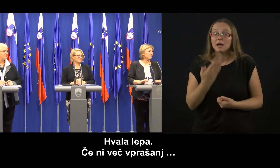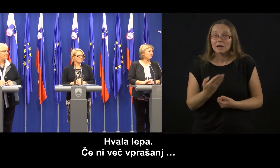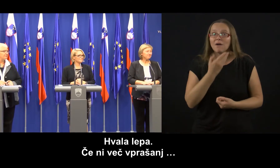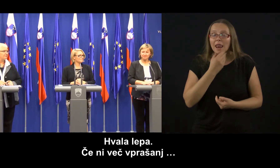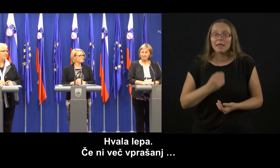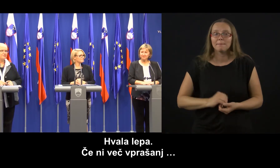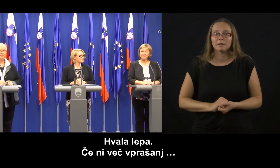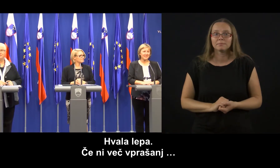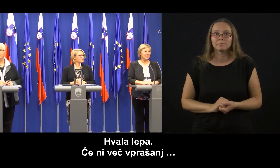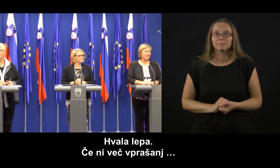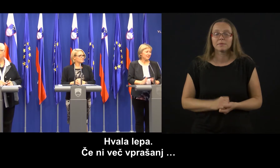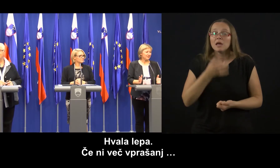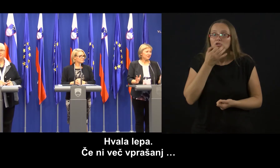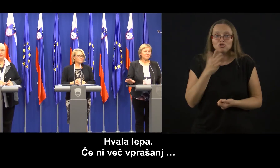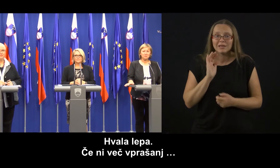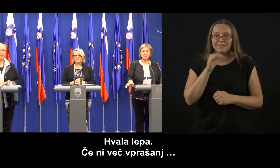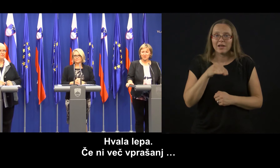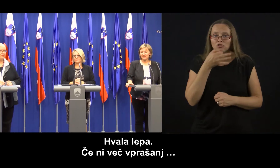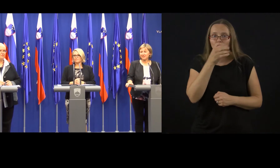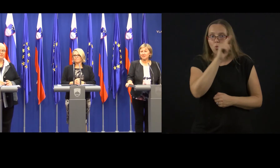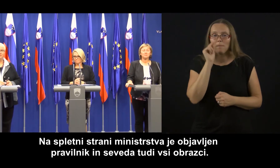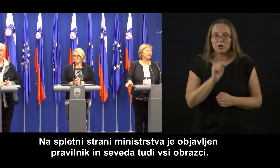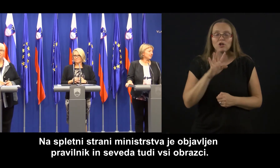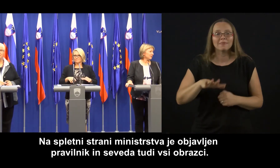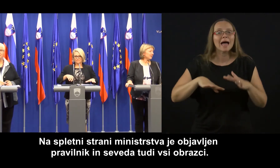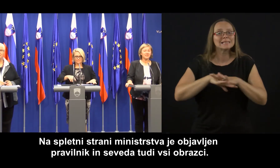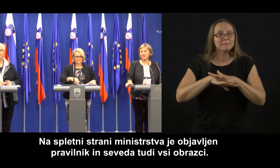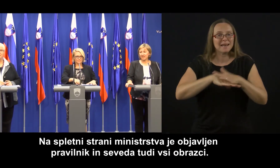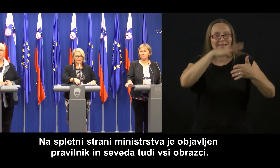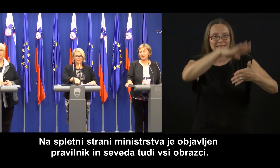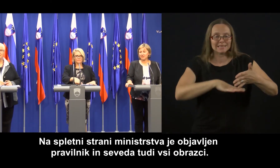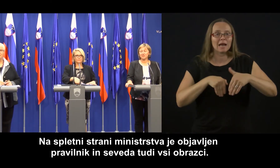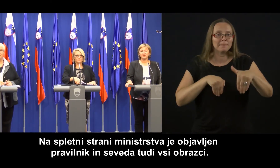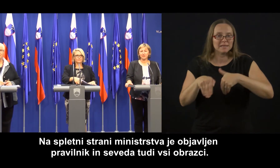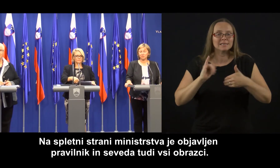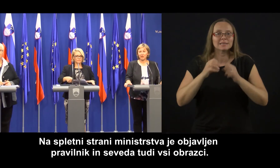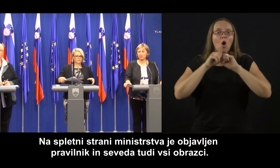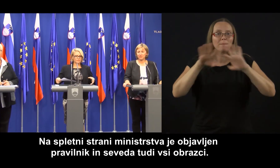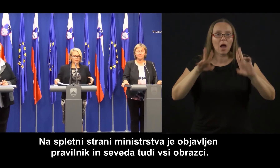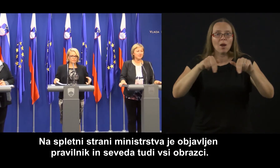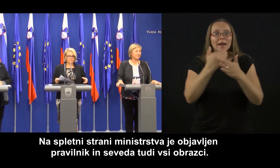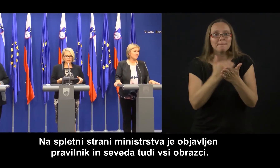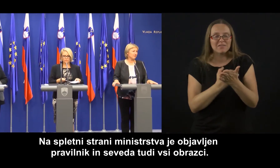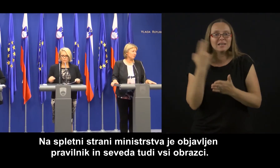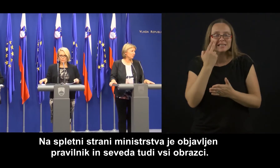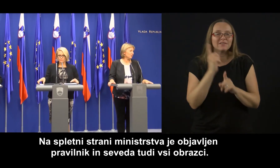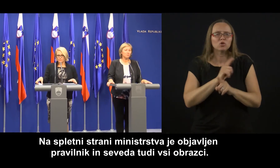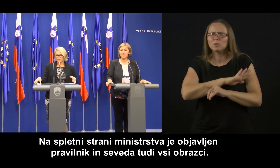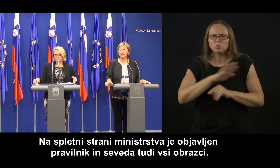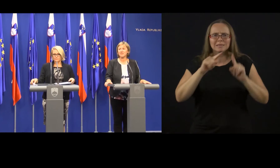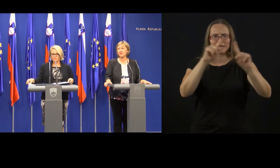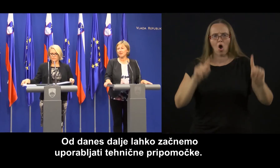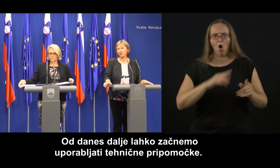Hvala lepa. Če ni več vprašanj, na spletni strani ministrstva je objavljen pravilnik in seveda tudi